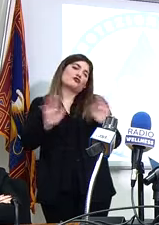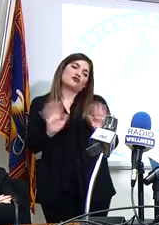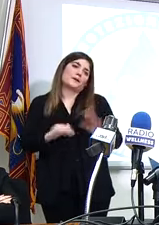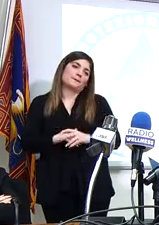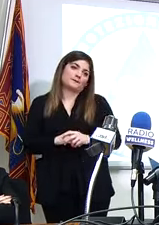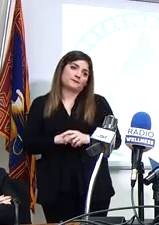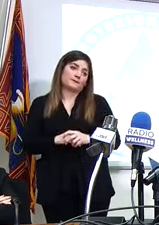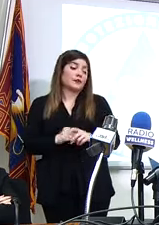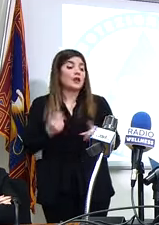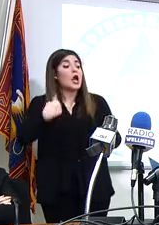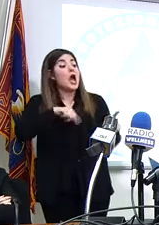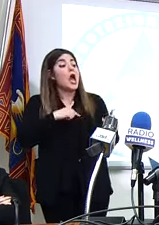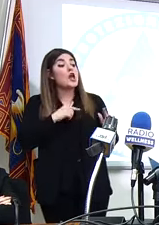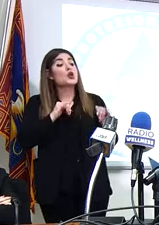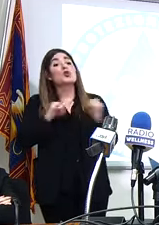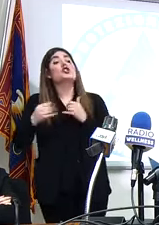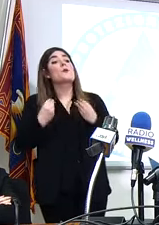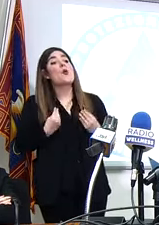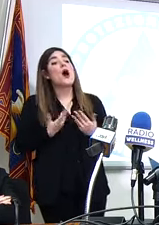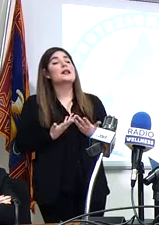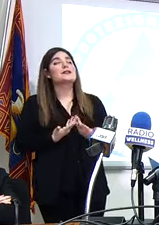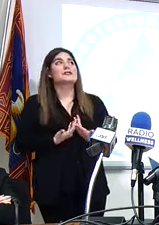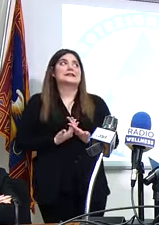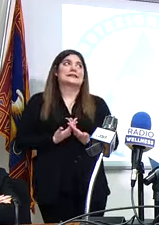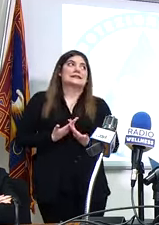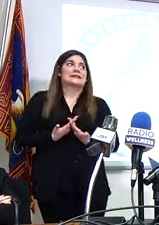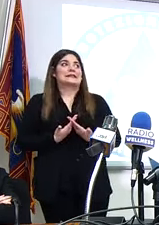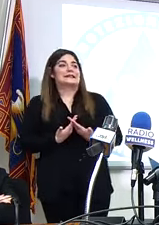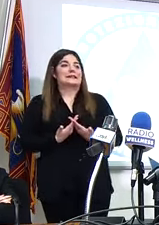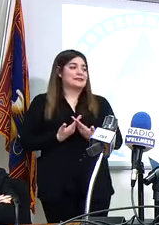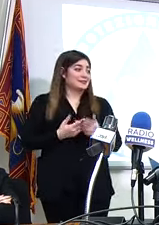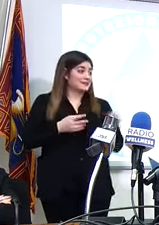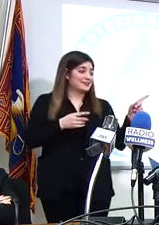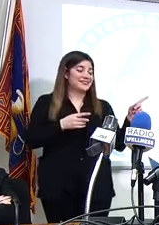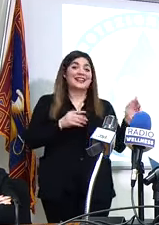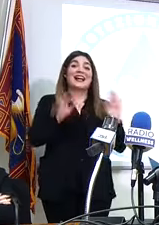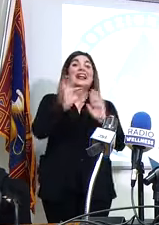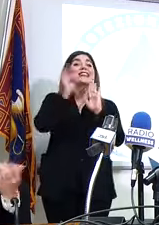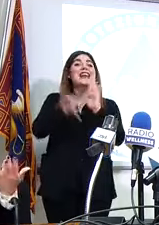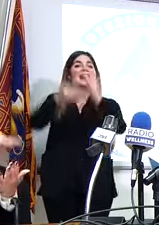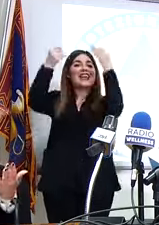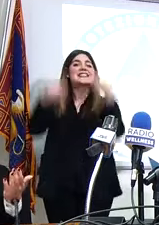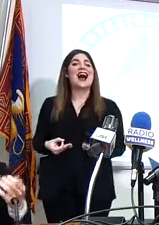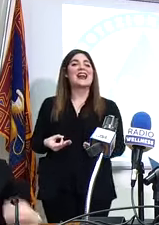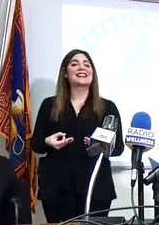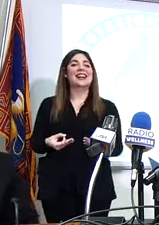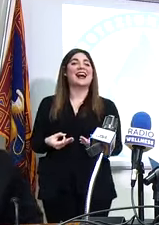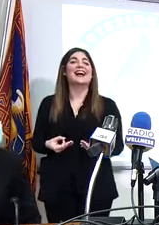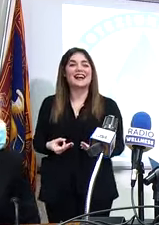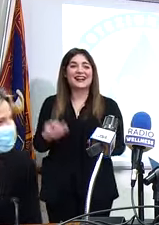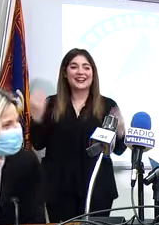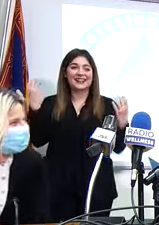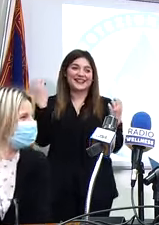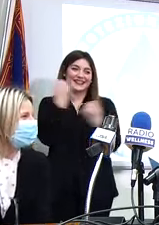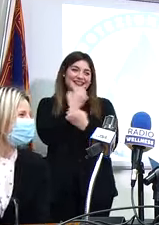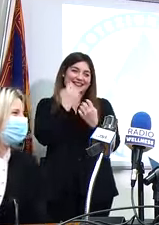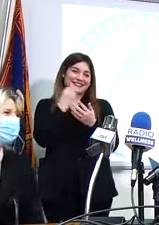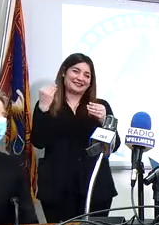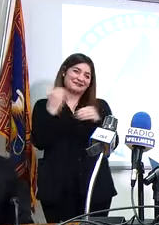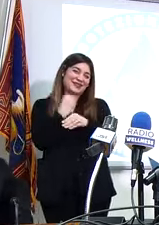Poi, la seconda domanda, esatto. Io direi, allora,